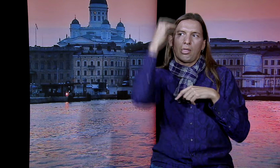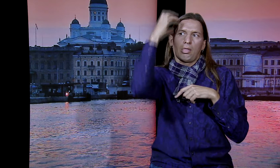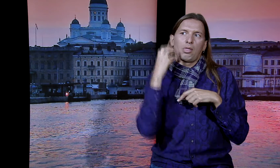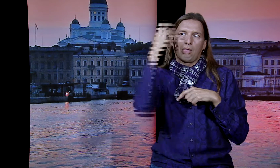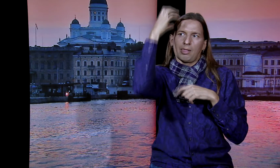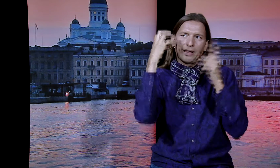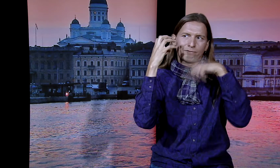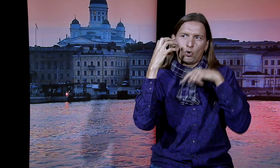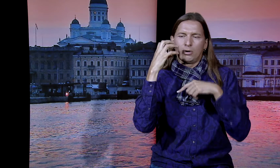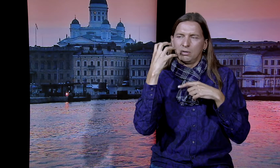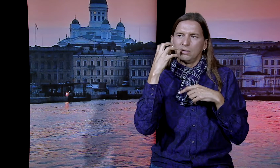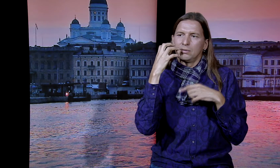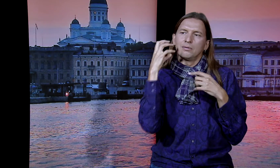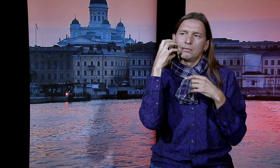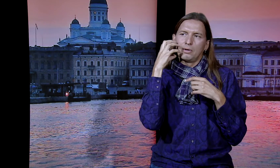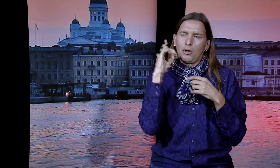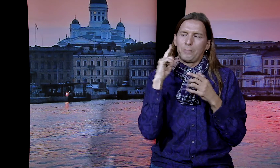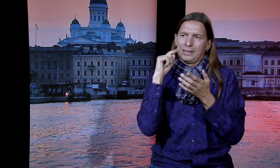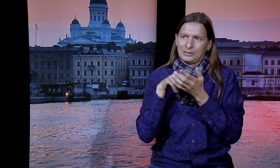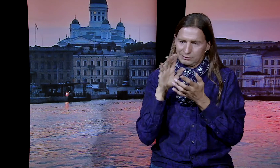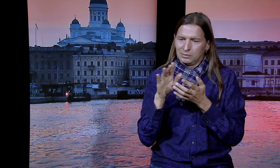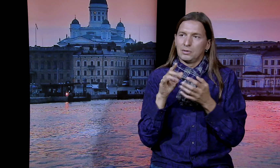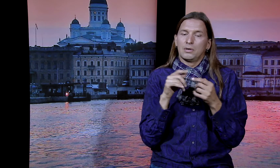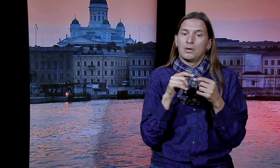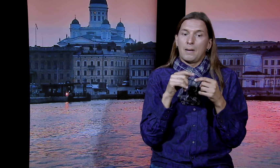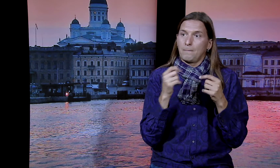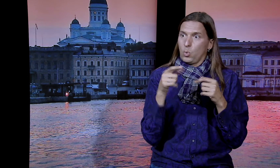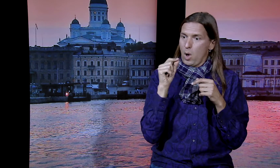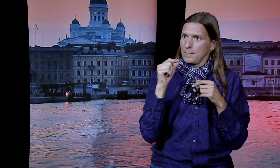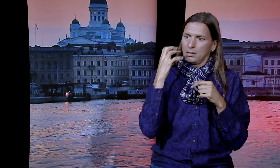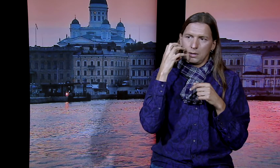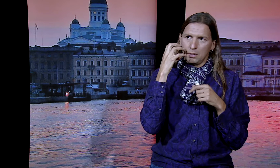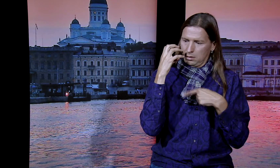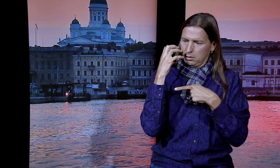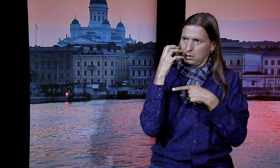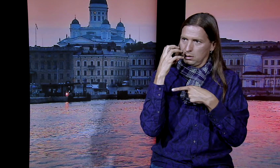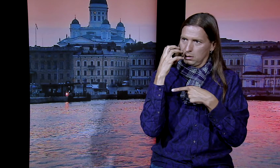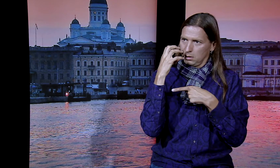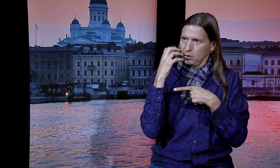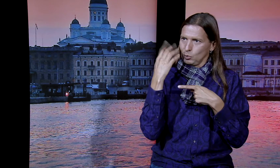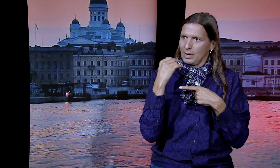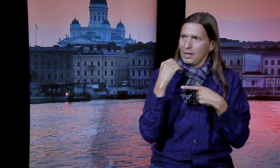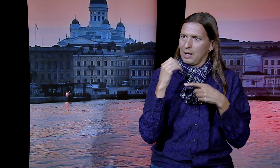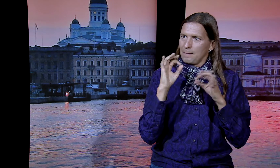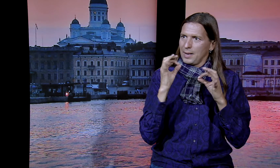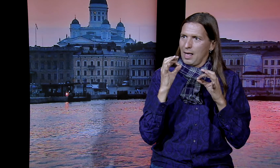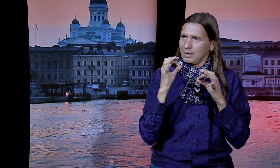Liikettä ei voi tehdä tästä taaksepäin tai poskelta ylöspäin. Se olisi väärin.